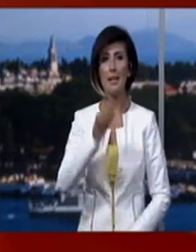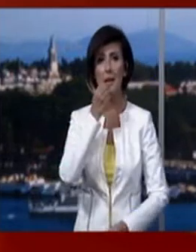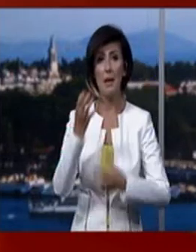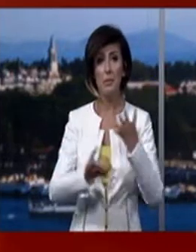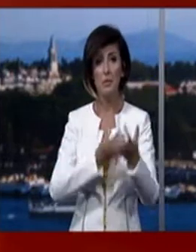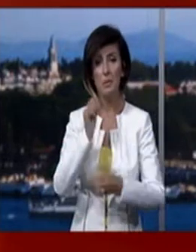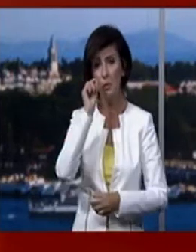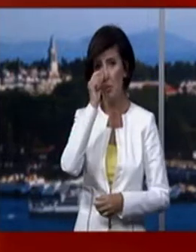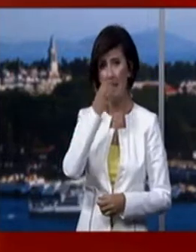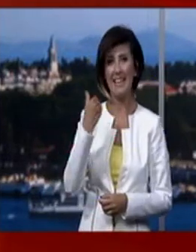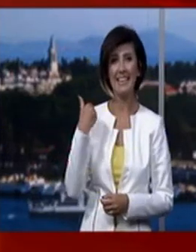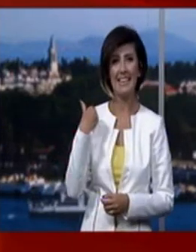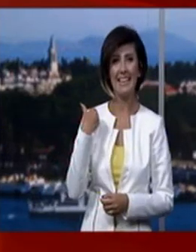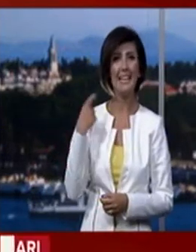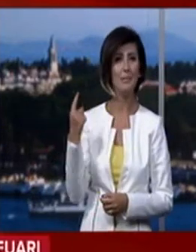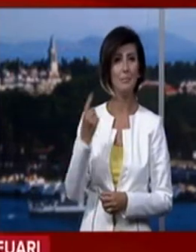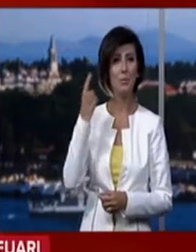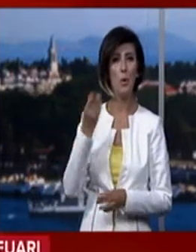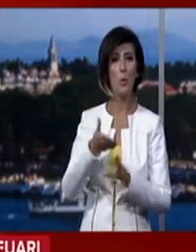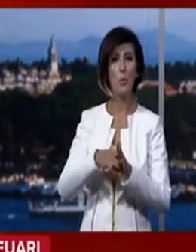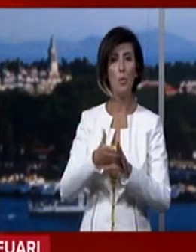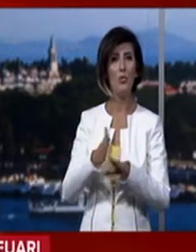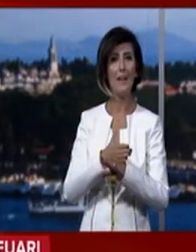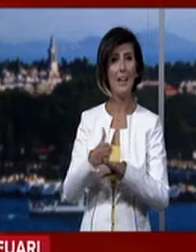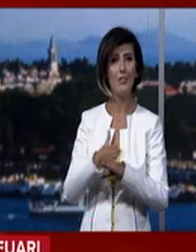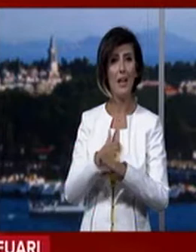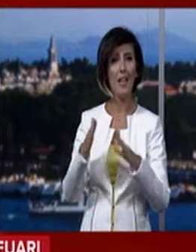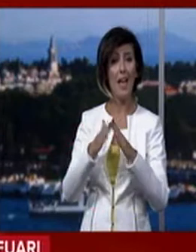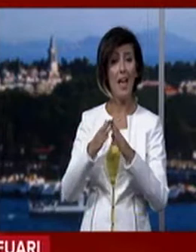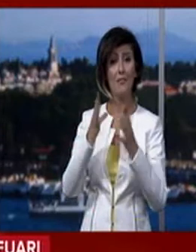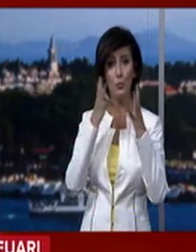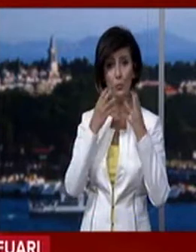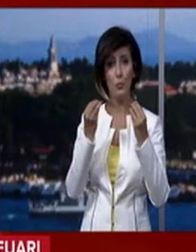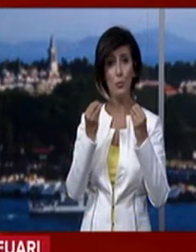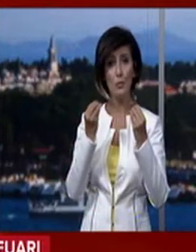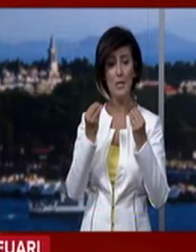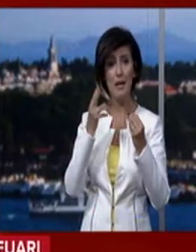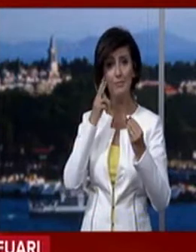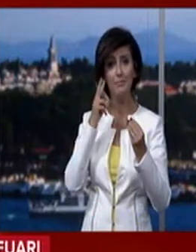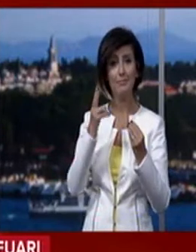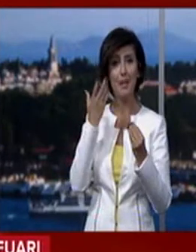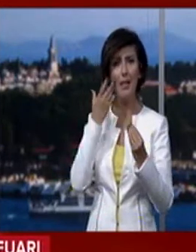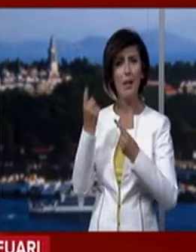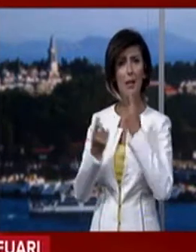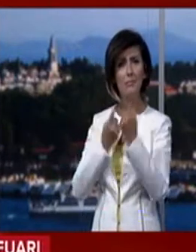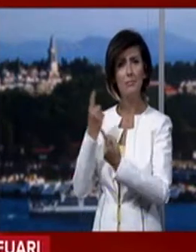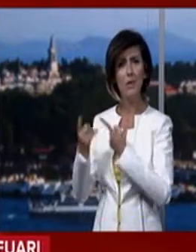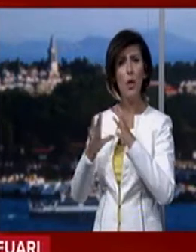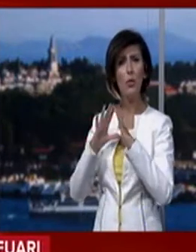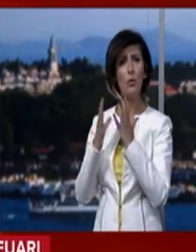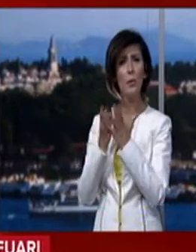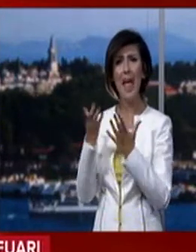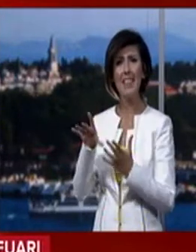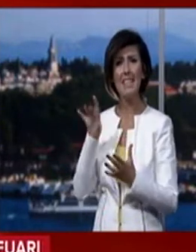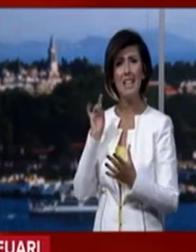Yemek pişirmeyi kolaylaştıran yeni nesil mutfak eşyaları, evleri güzelleştiren göz alıcı aksesuarlar.